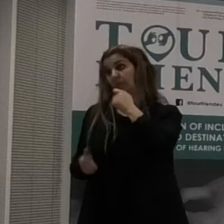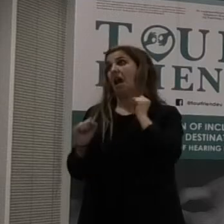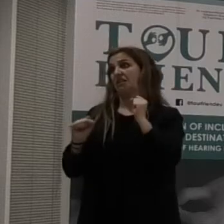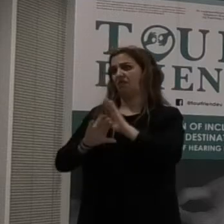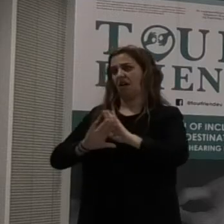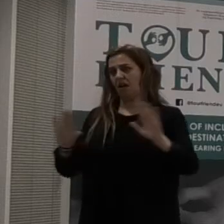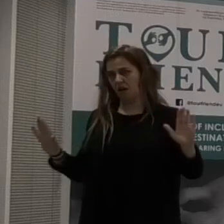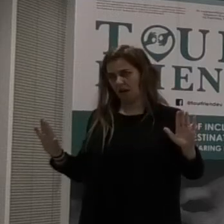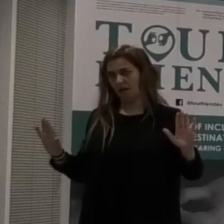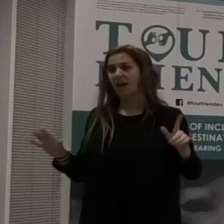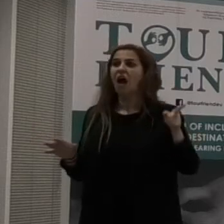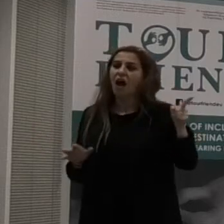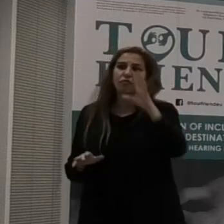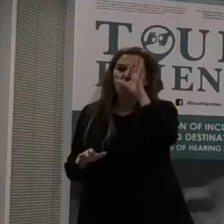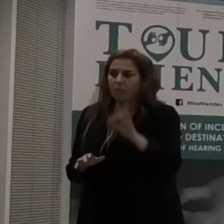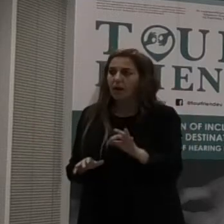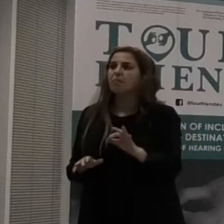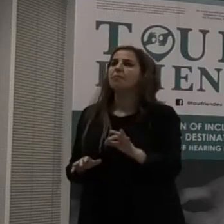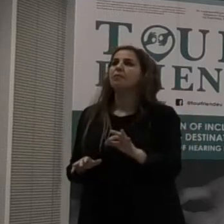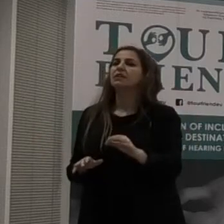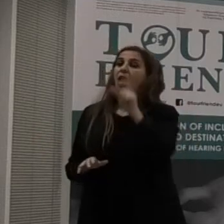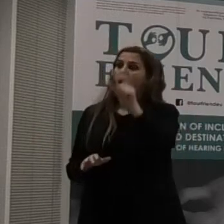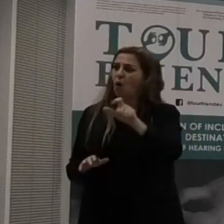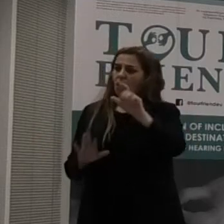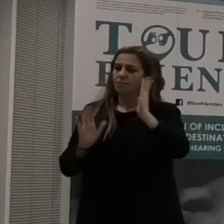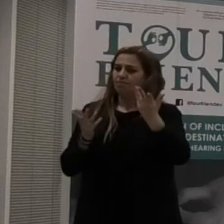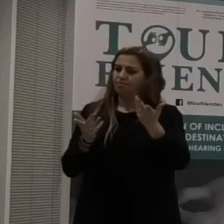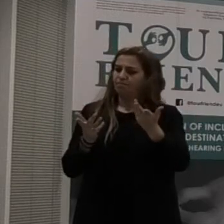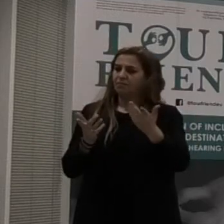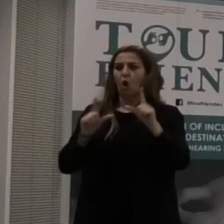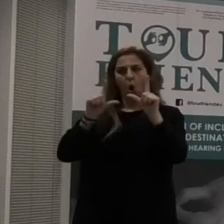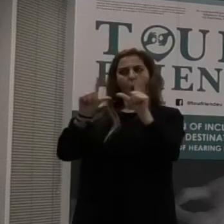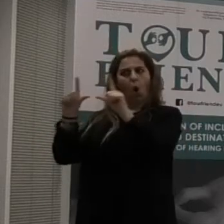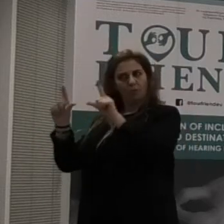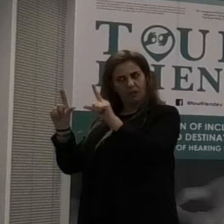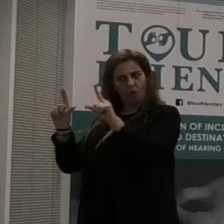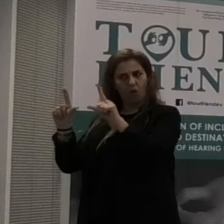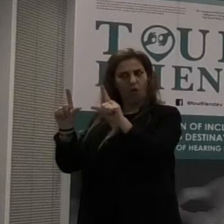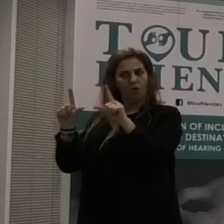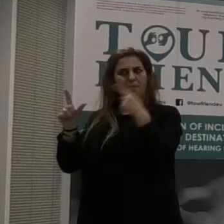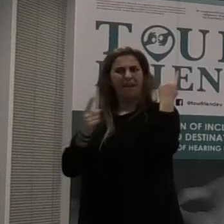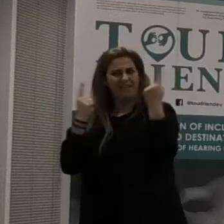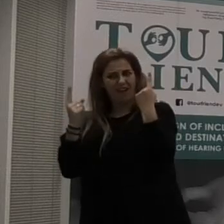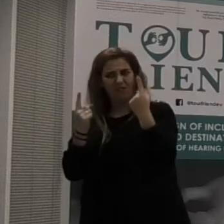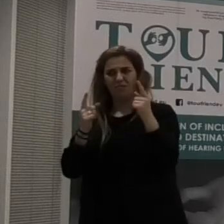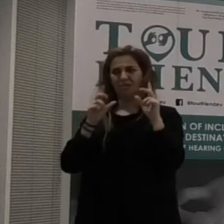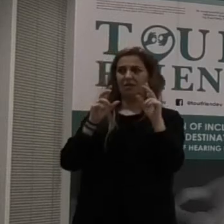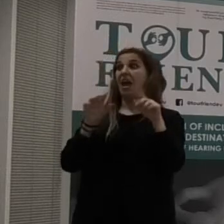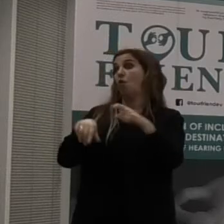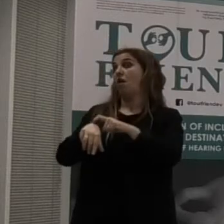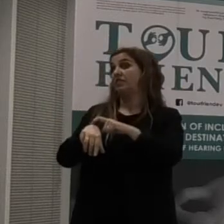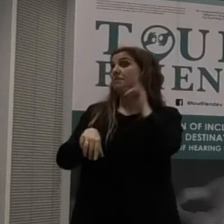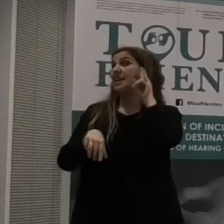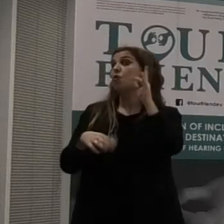καθένα μέσα από πολύ έτσι, ειδικά επιμελημένο οπτικό και κειμενικό περιεχόμενο, δηλαδή εμείς δεν έχουμε audio αυτή τη